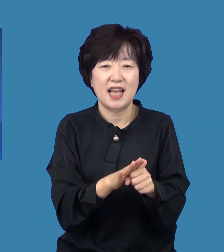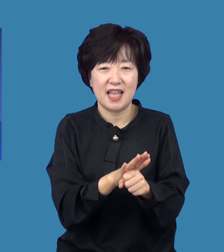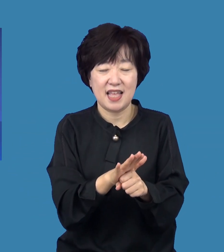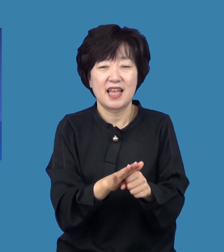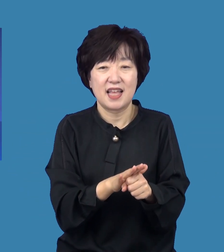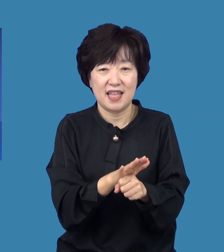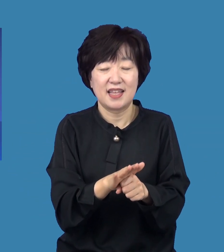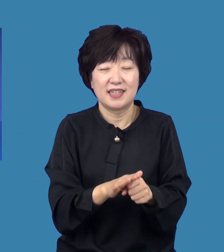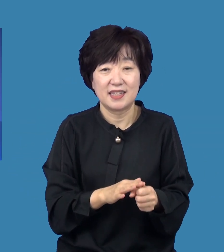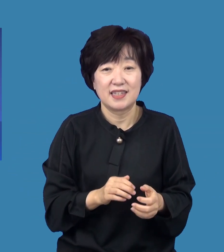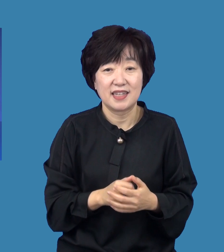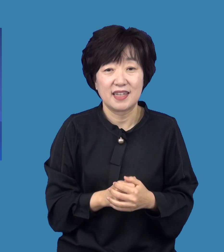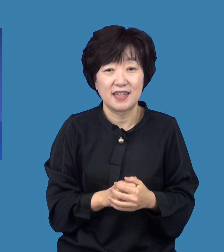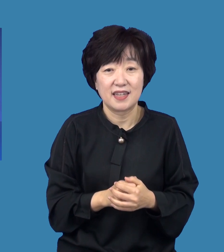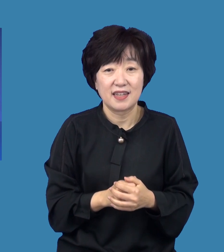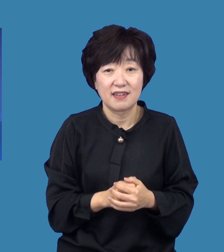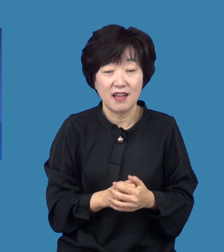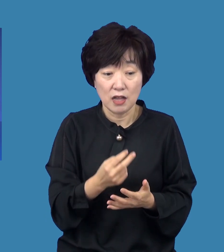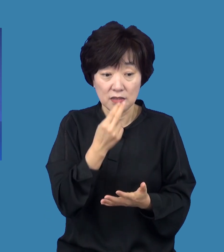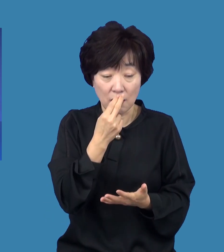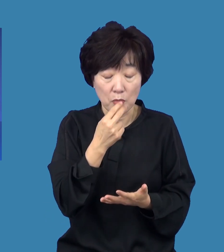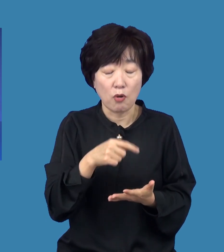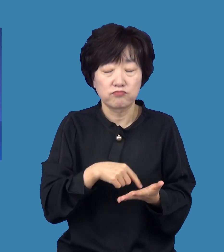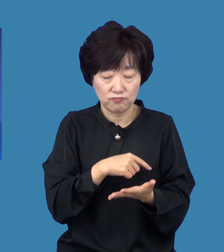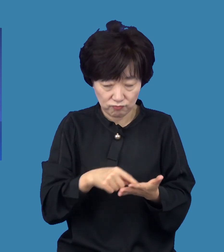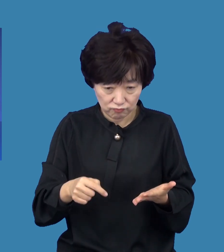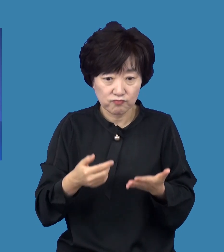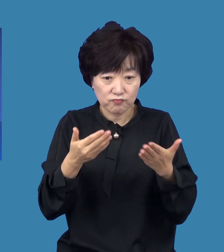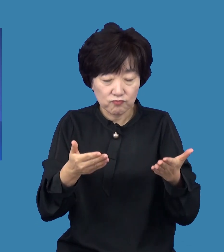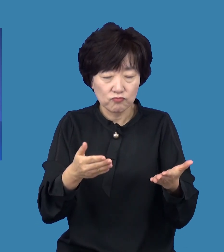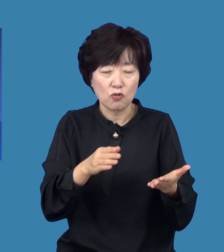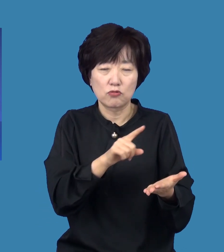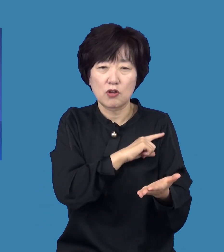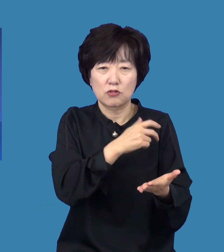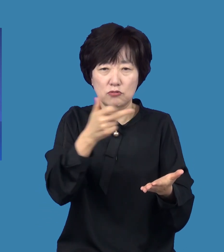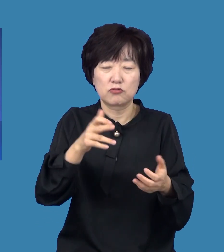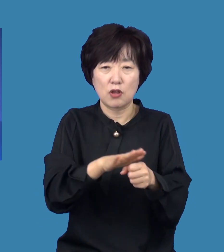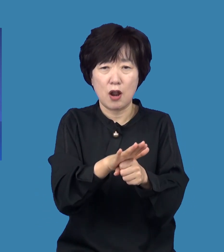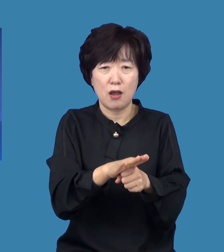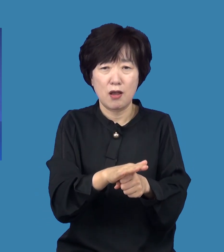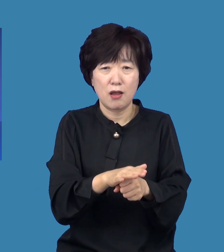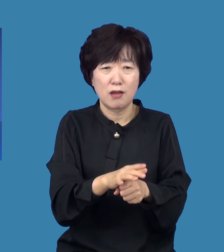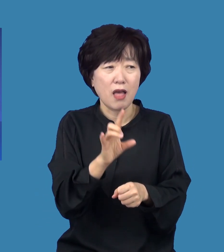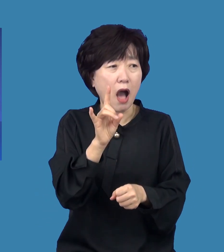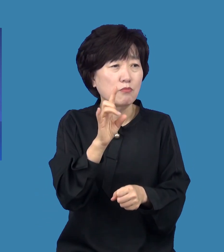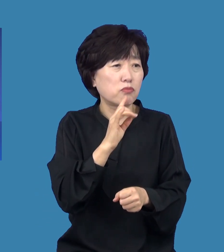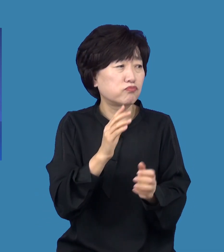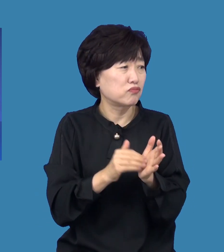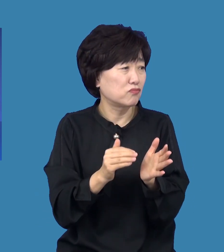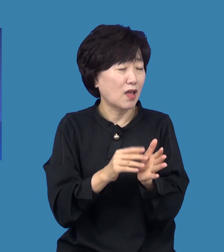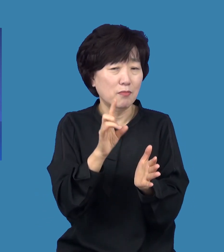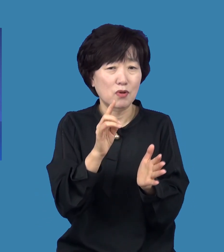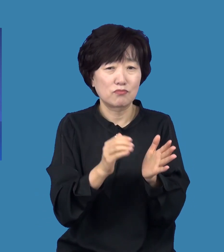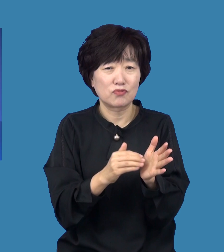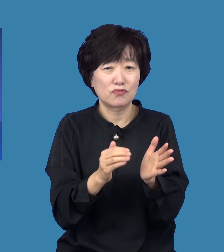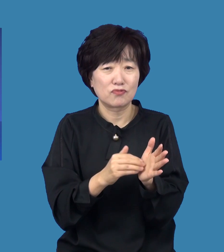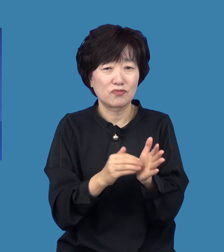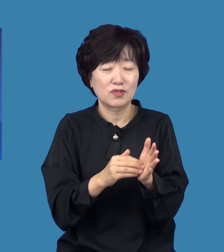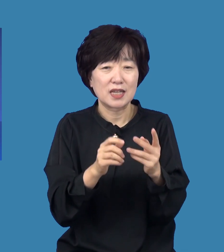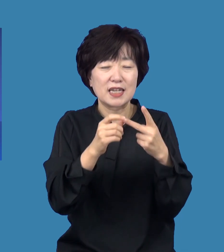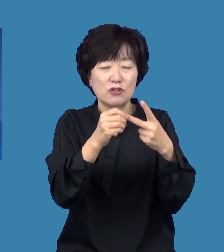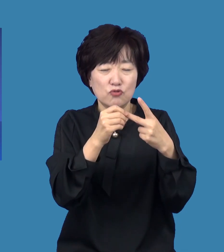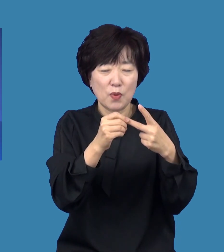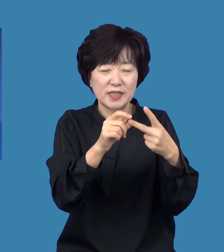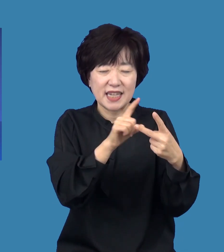희생하는, 생명을 대가로 치르는 그 사랑이야. 그런데 이건 한 번밖에 못하는 거잖아. 자, 그럼 두 번째로 큰 사랑은 뭐겠어요?